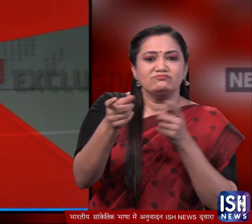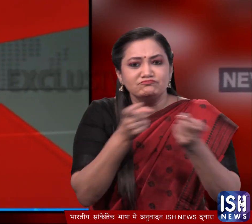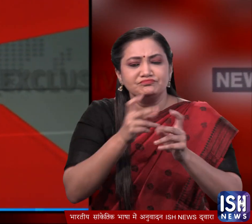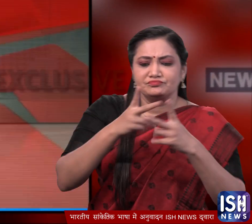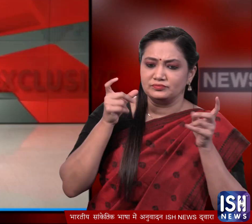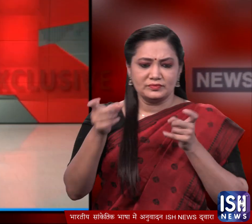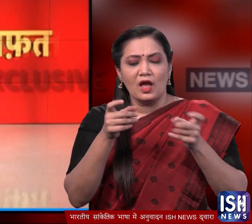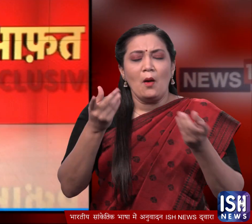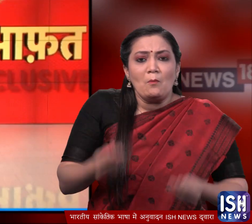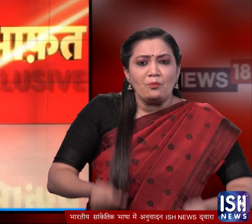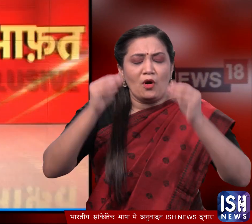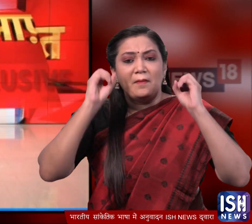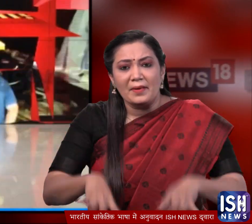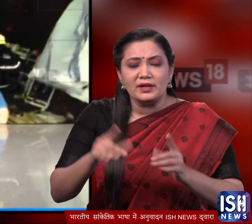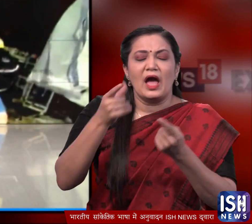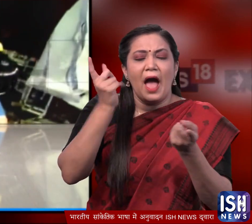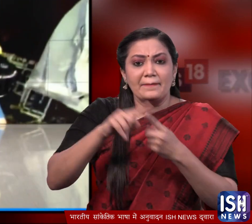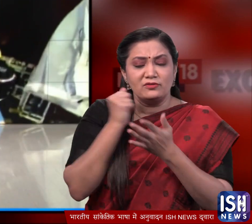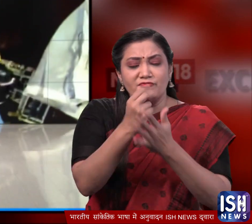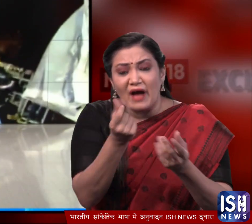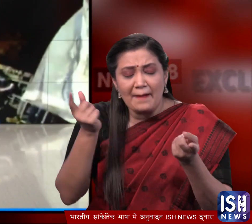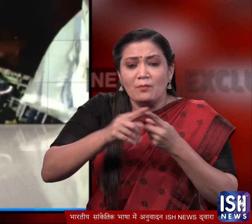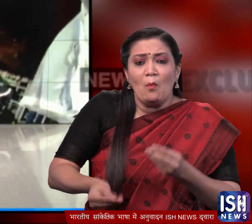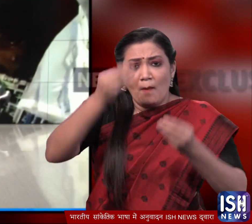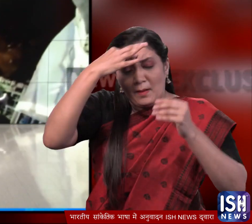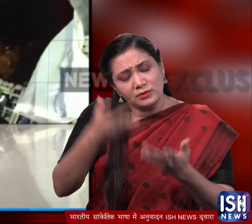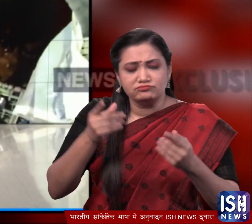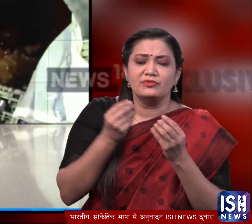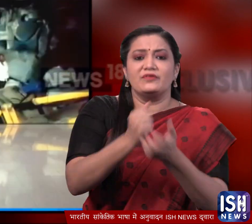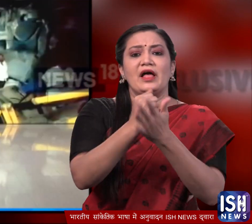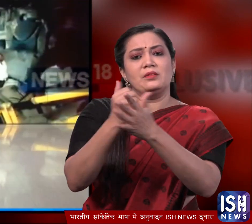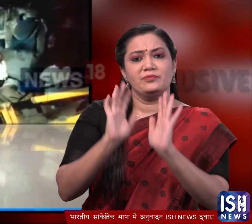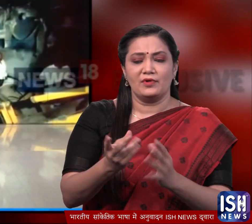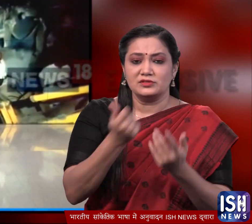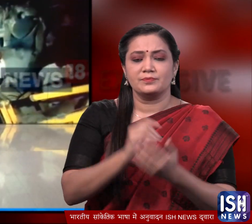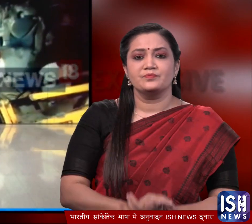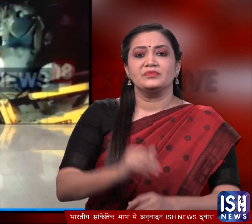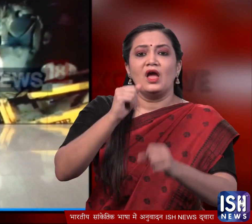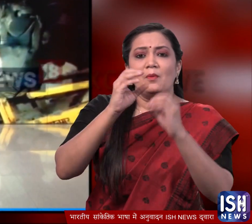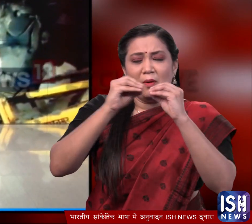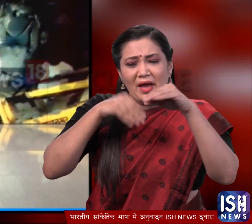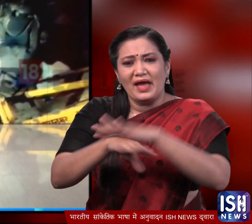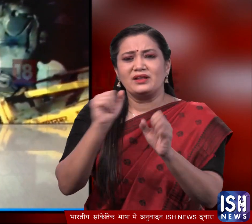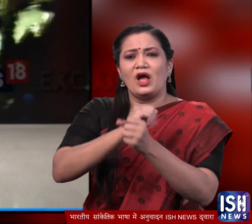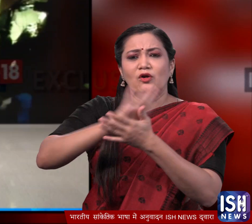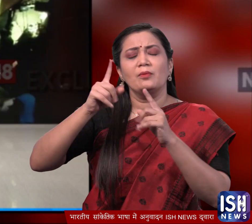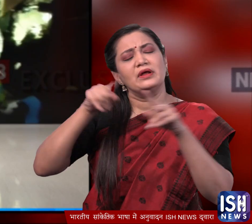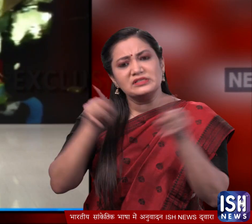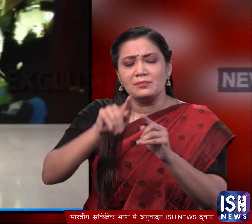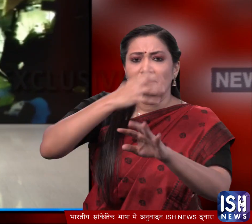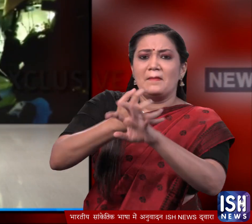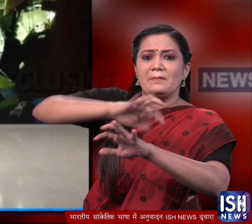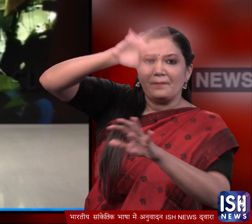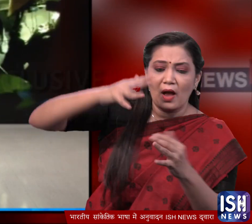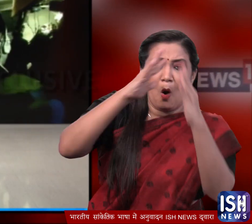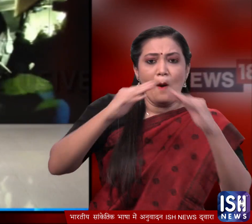गया ताकि हालात ज्यादा बिगड़ने पर लोगों को फौरन मदद पहुंचाई जा सके। मुंबई के पास घाटकोपर इलाके में भी पहाड़ का कुछ हिस्सा खिसकने से कई